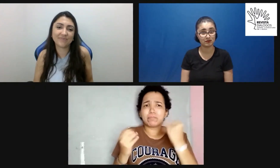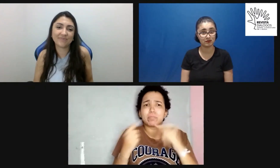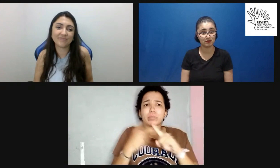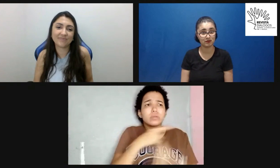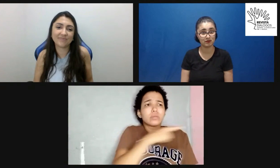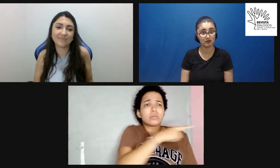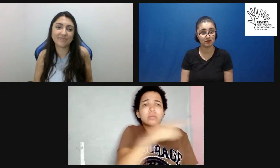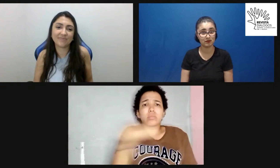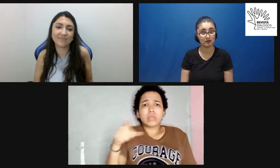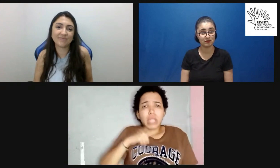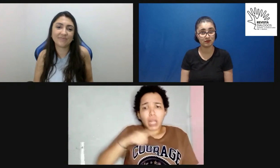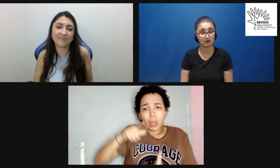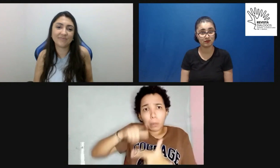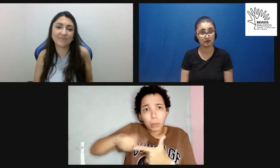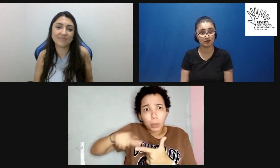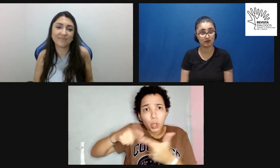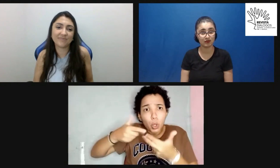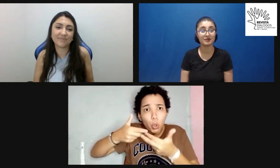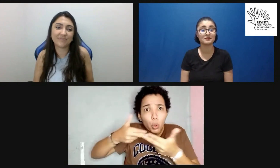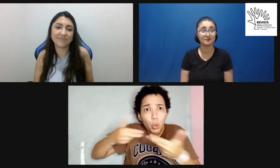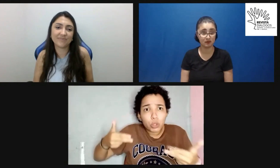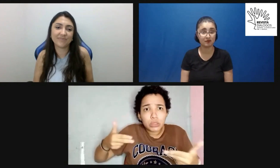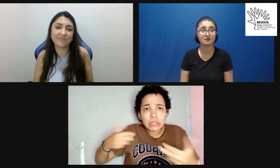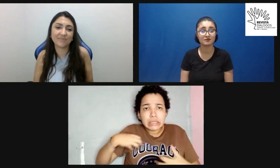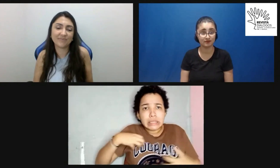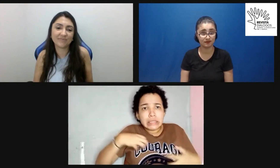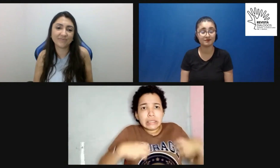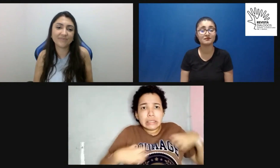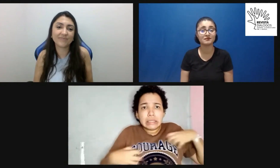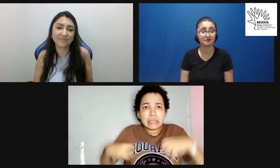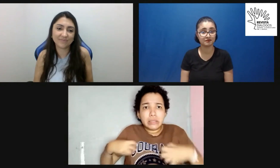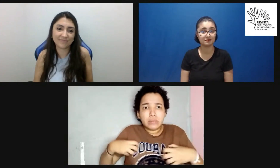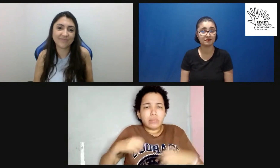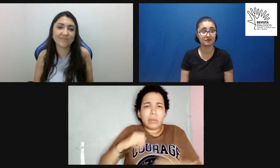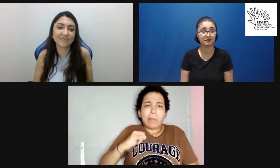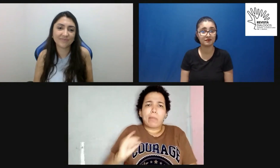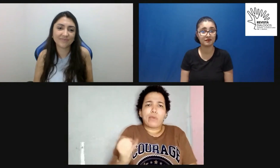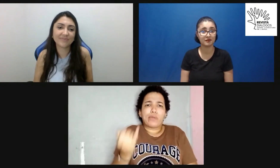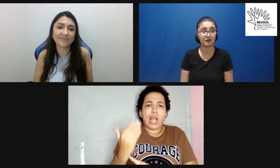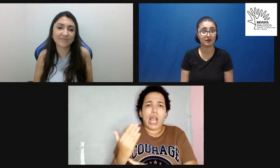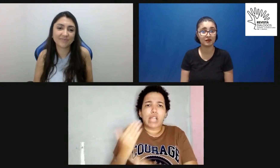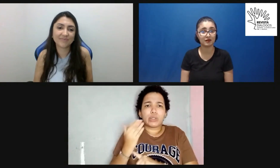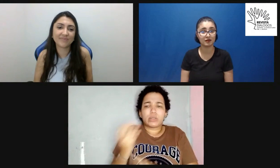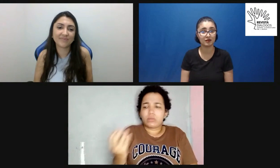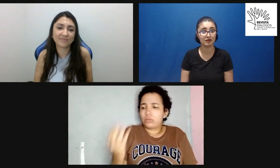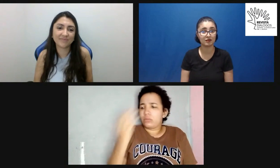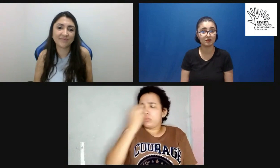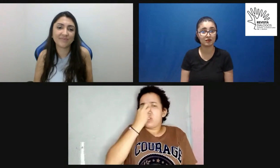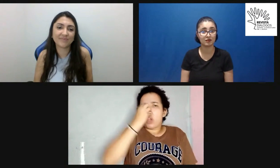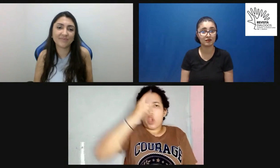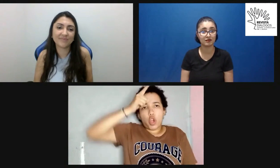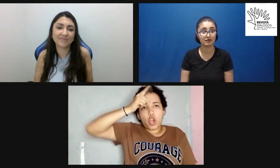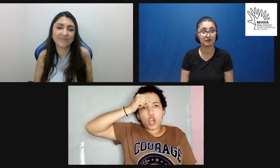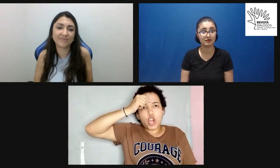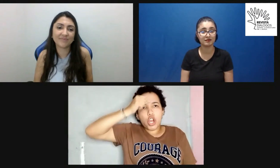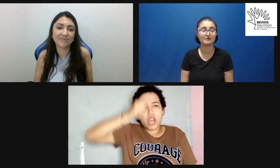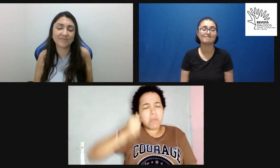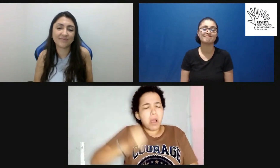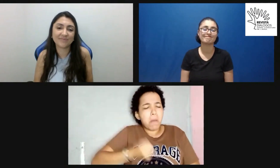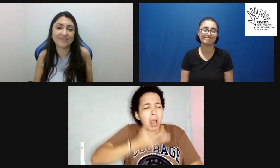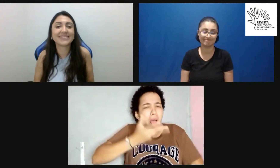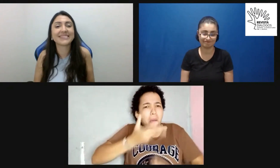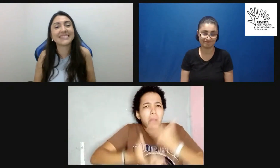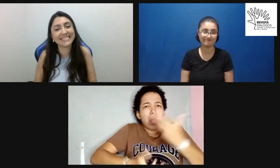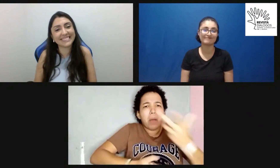importante, porque vivemos momentos difíceis, muitos problemas e angústias. O palhaço ele nos